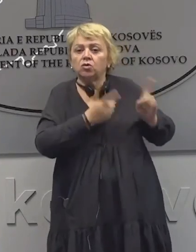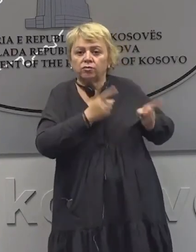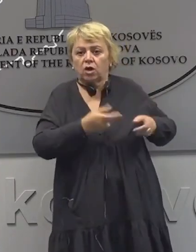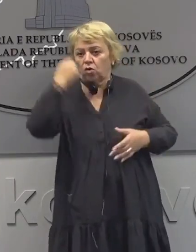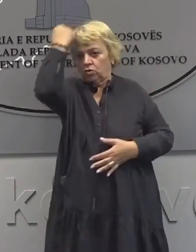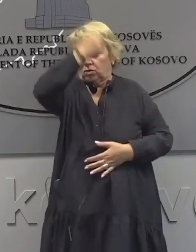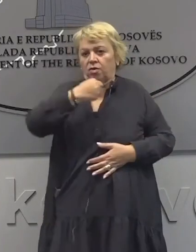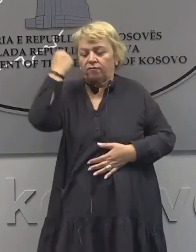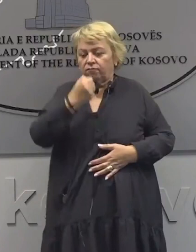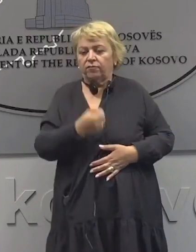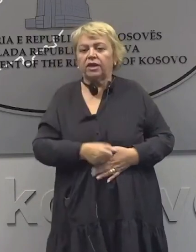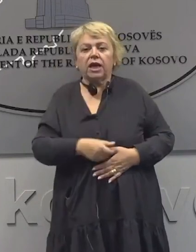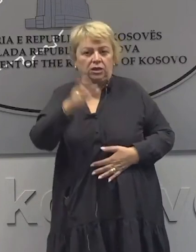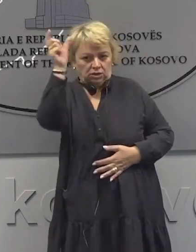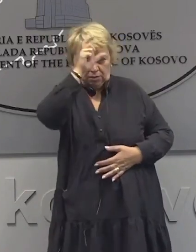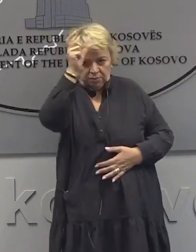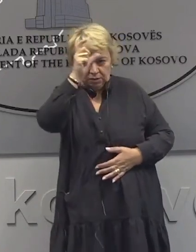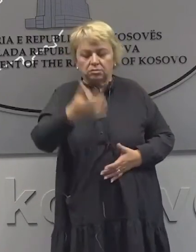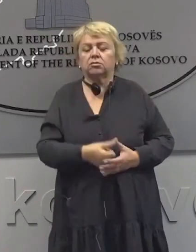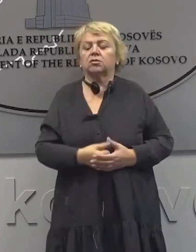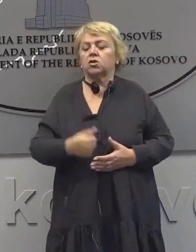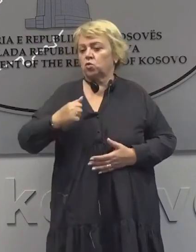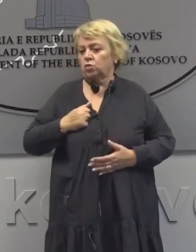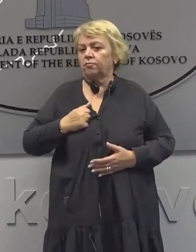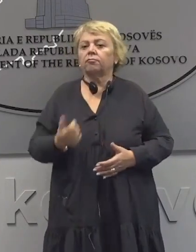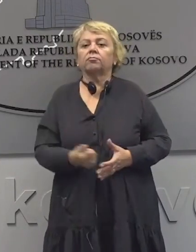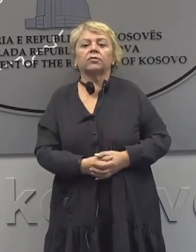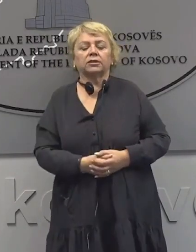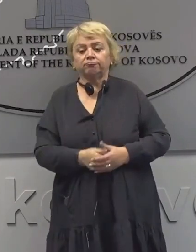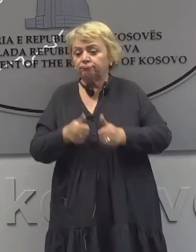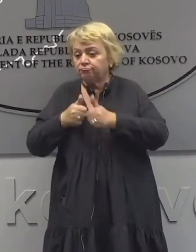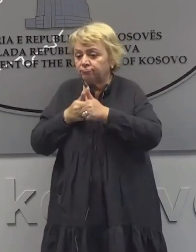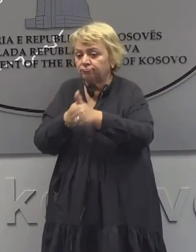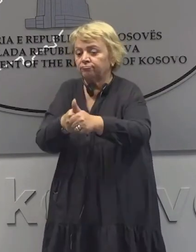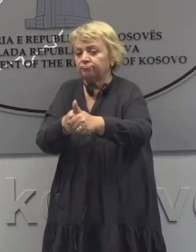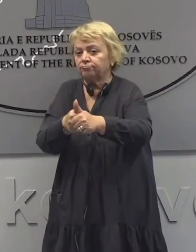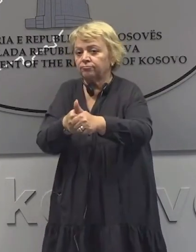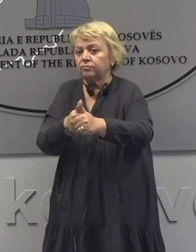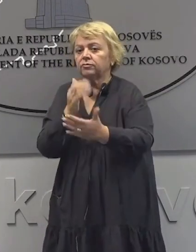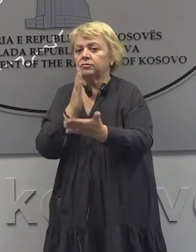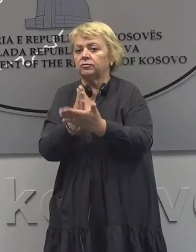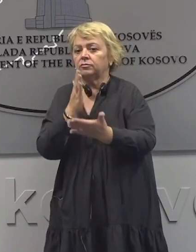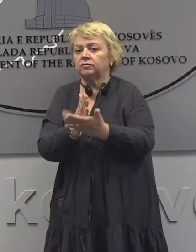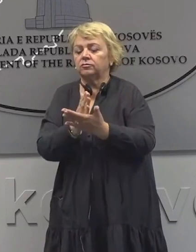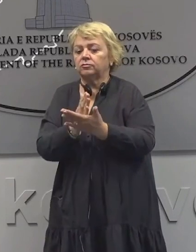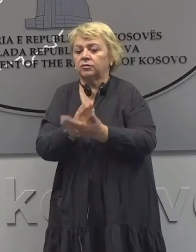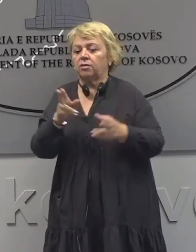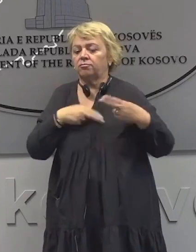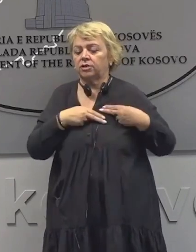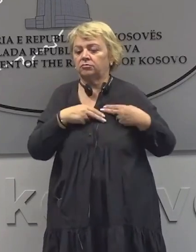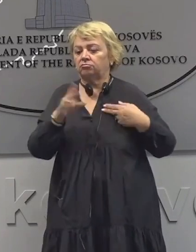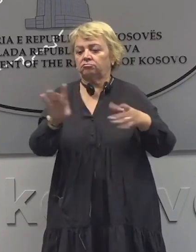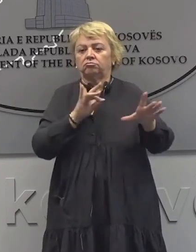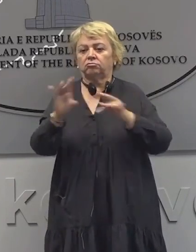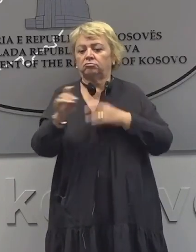Kosovë nga forcat e Serbisë të ndiqen dhe gjithashtu përgjegjësit e